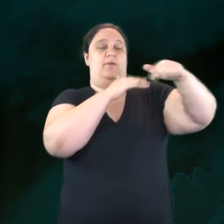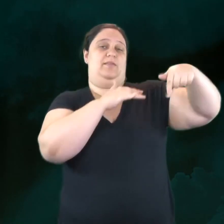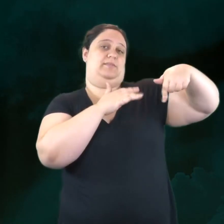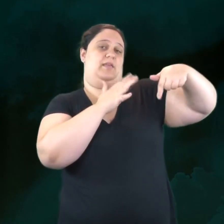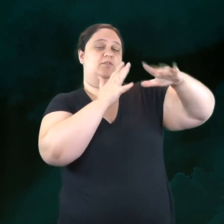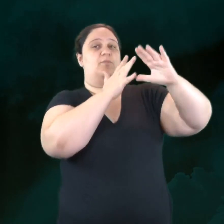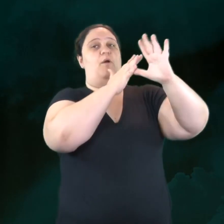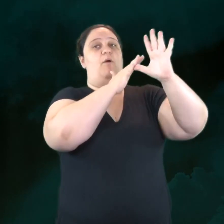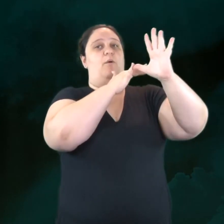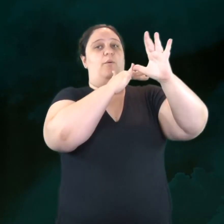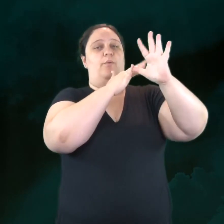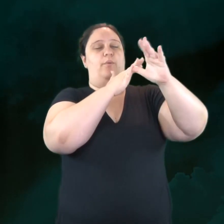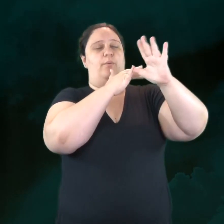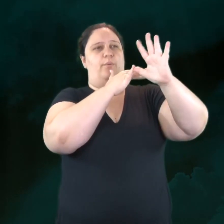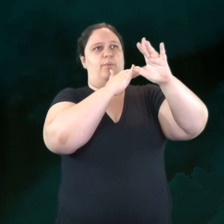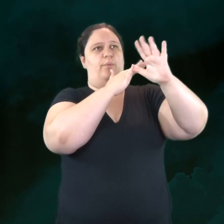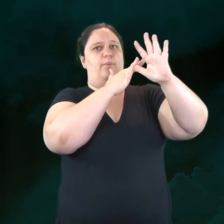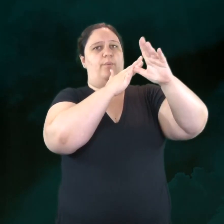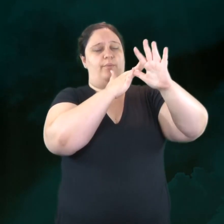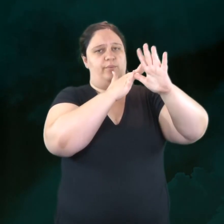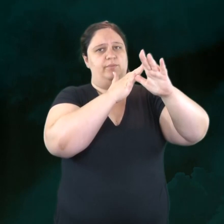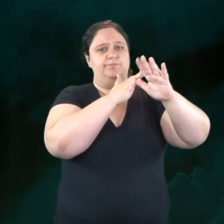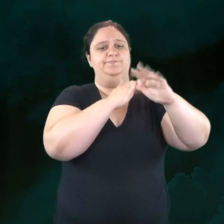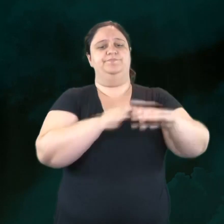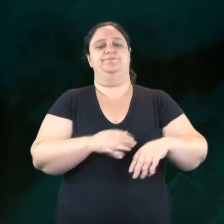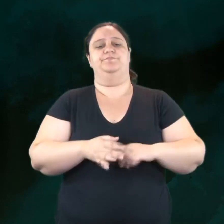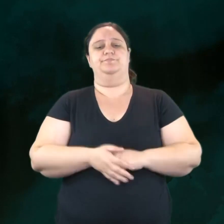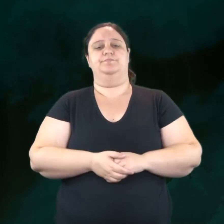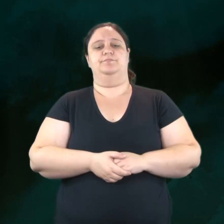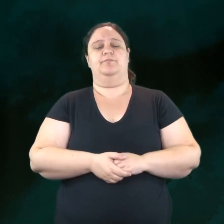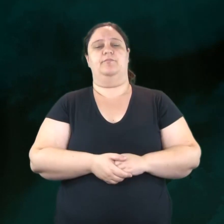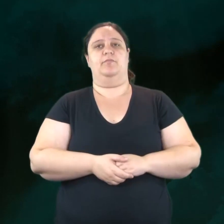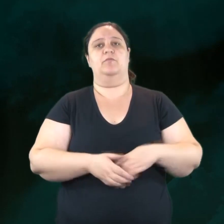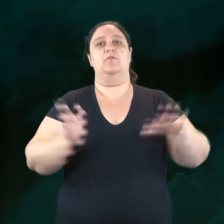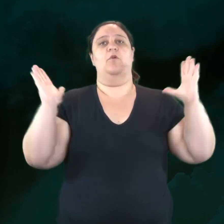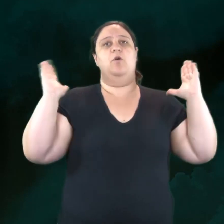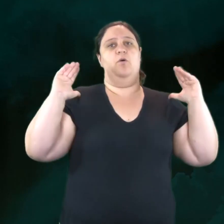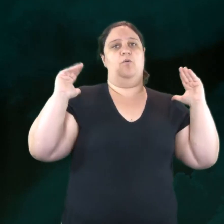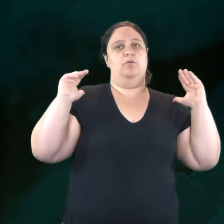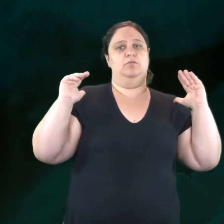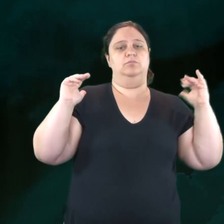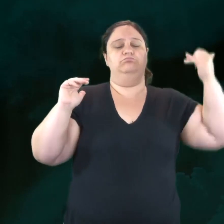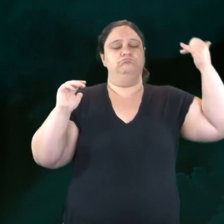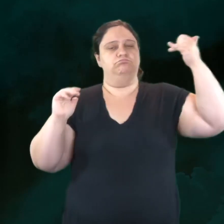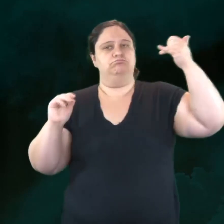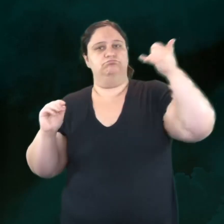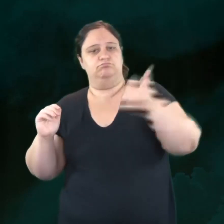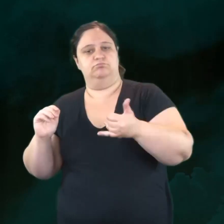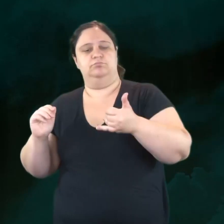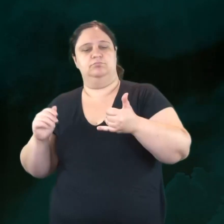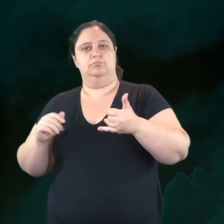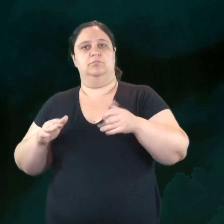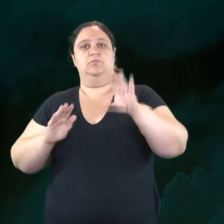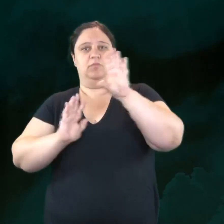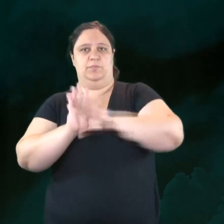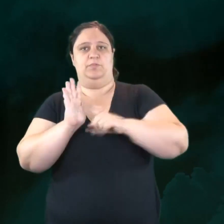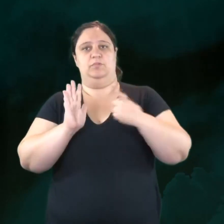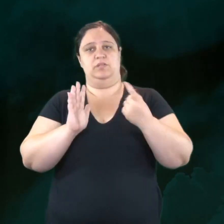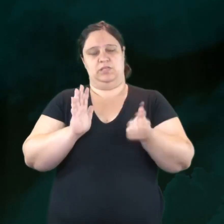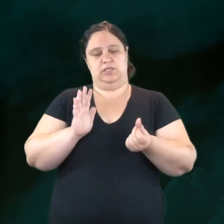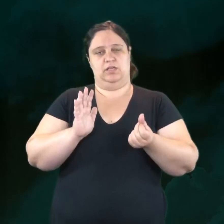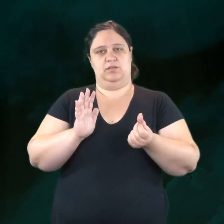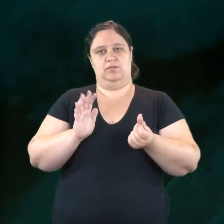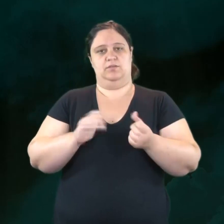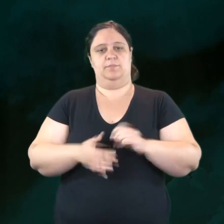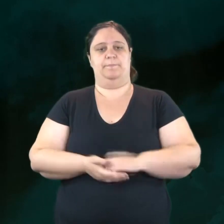resseada, né, e dada a sua palavra de ordem, ouvida a palavra do arcanjo, versículo 16, e ressoada a trombeta de Deus, descerá